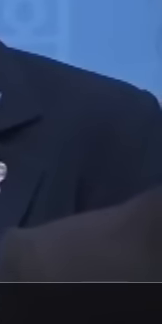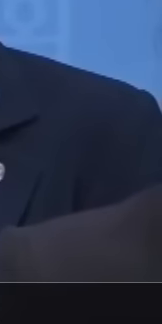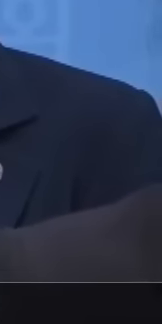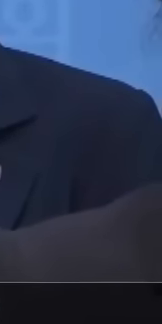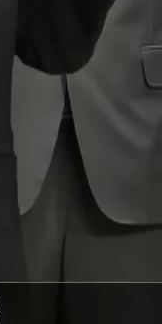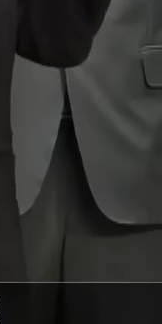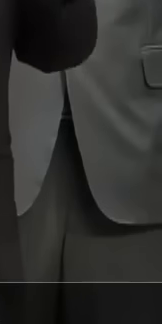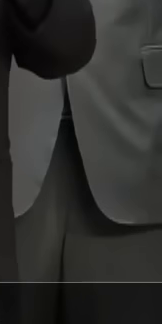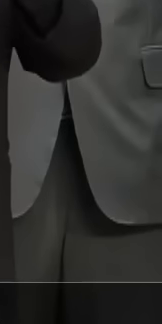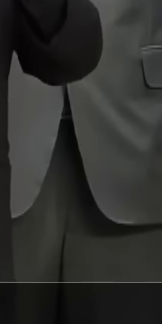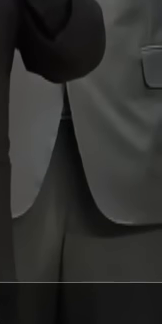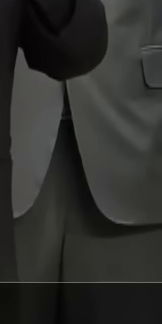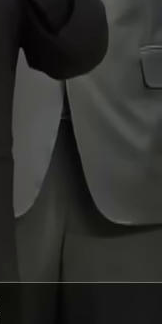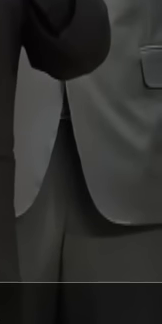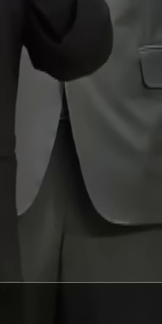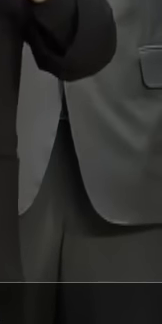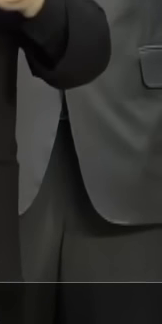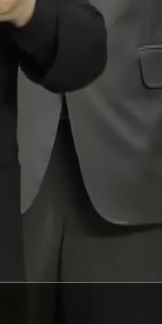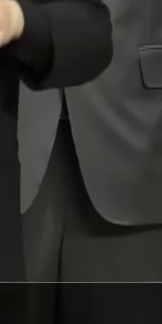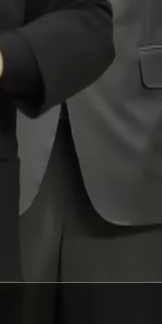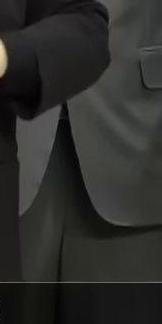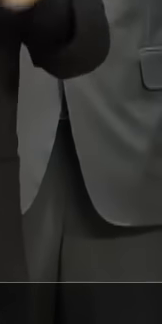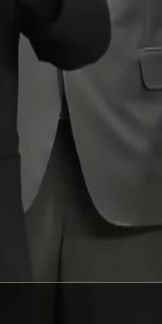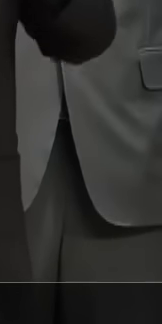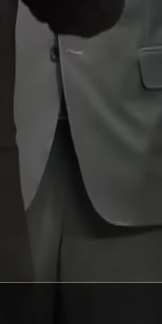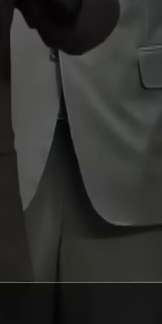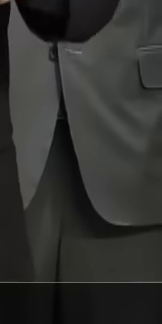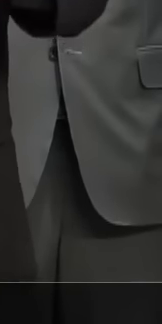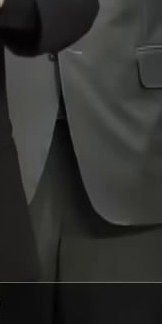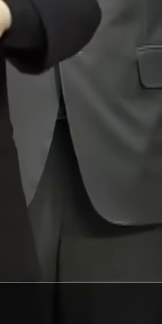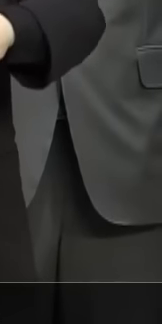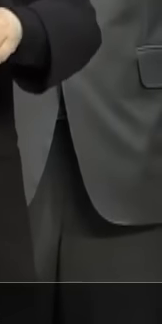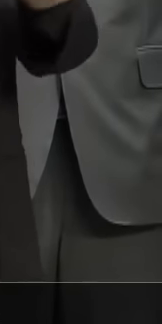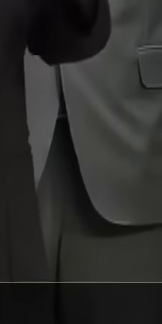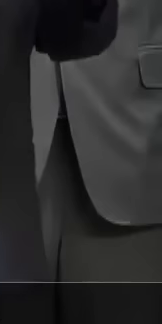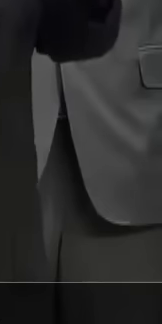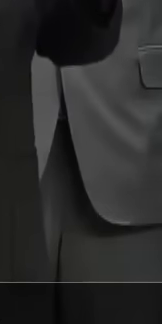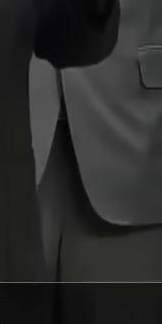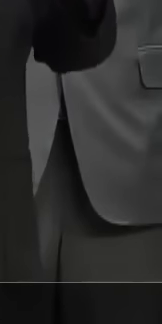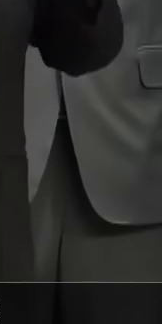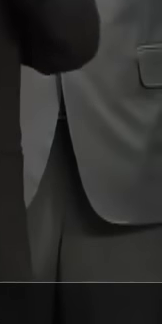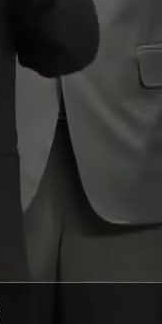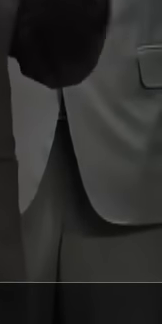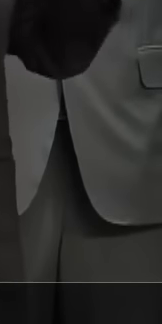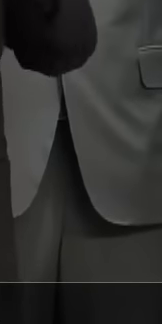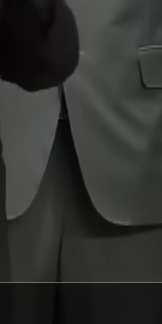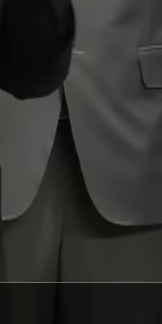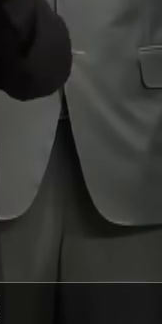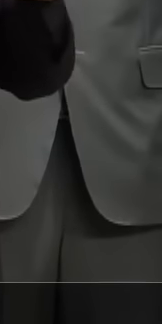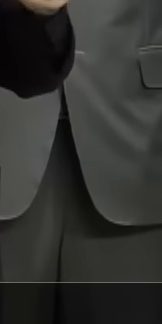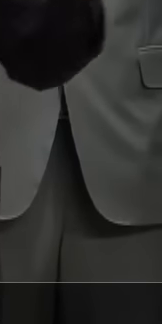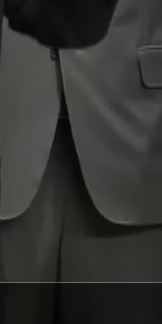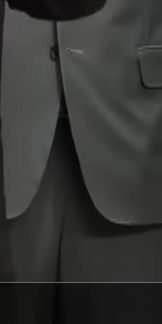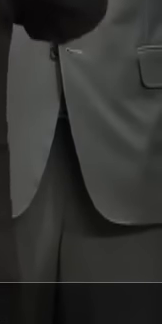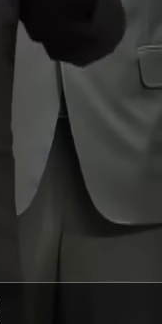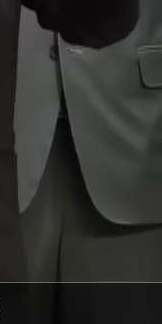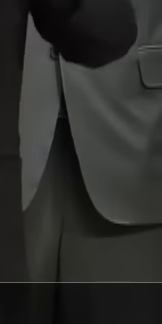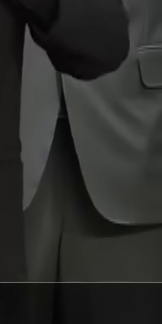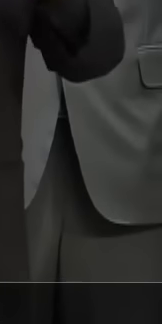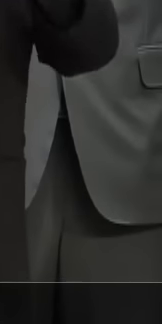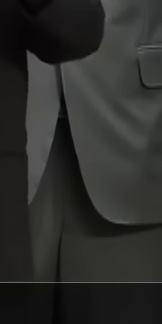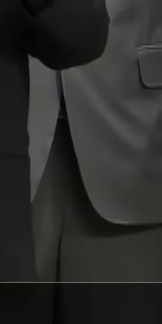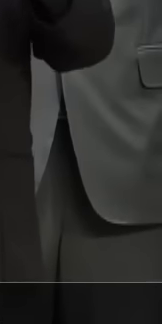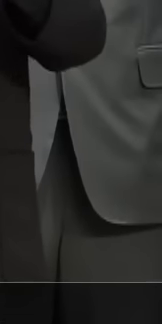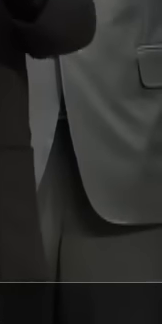또 자치경찰에 더 많은 권한과 역할을 부여하여 국민의 일상의 안정과